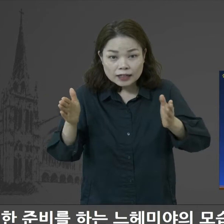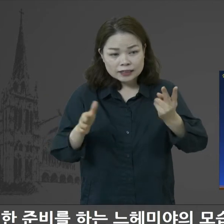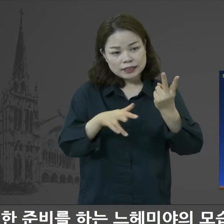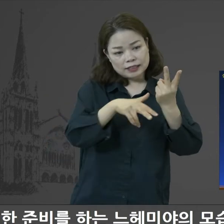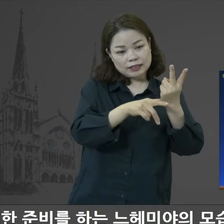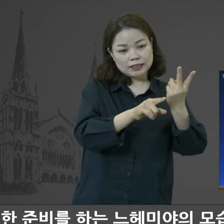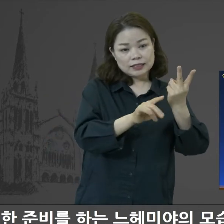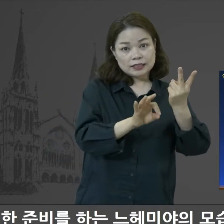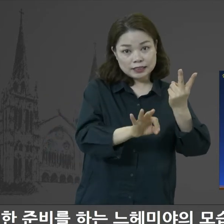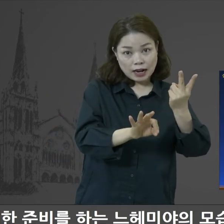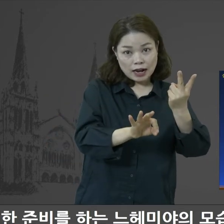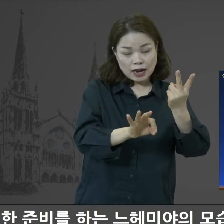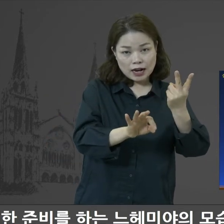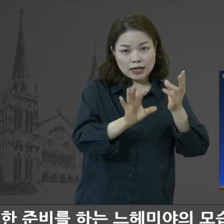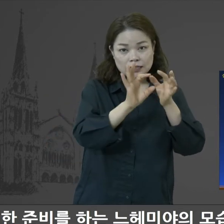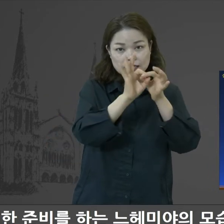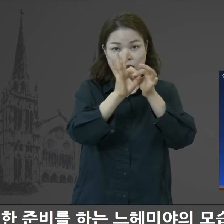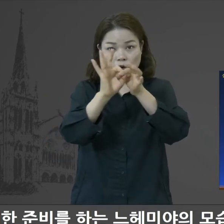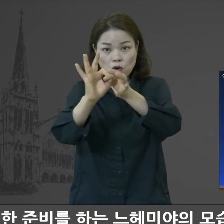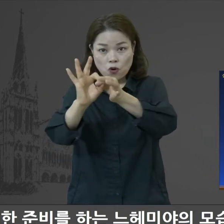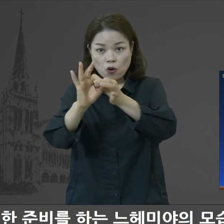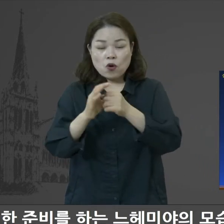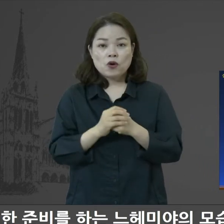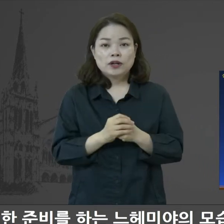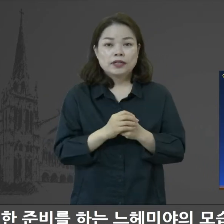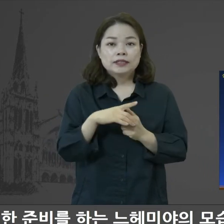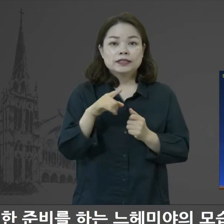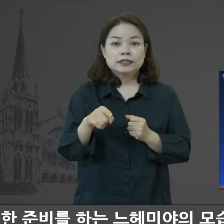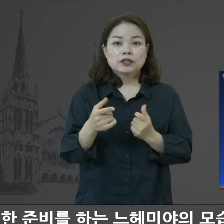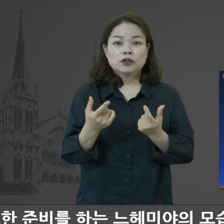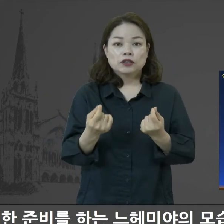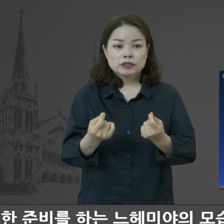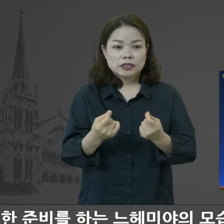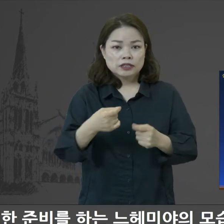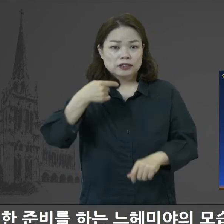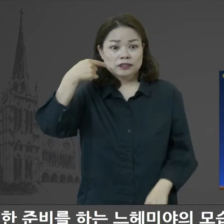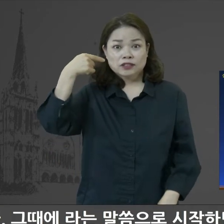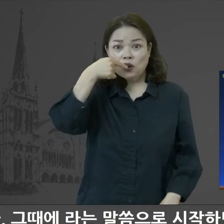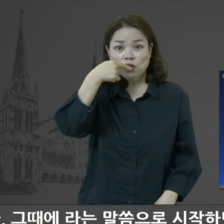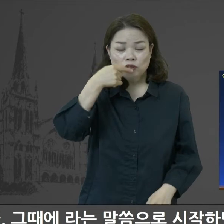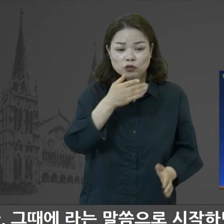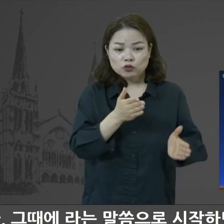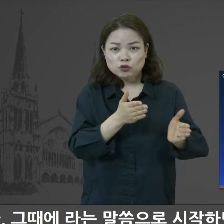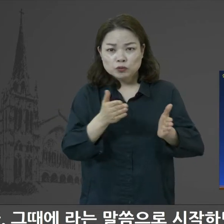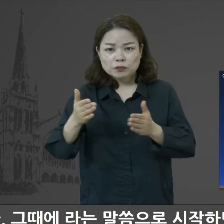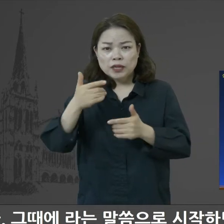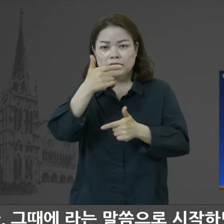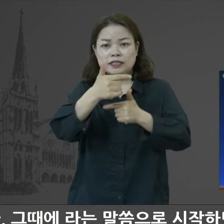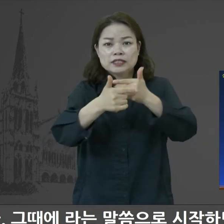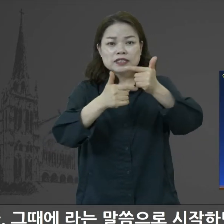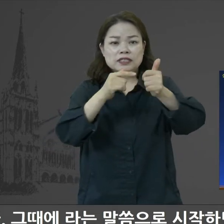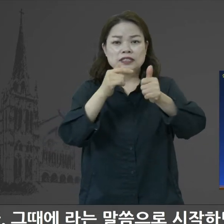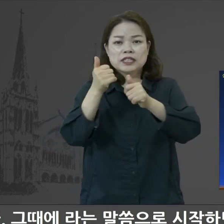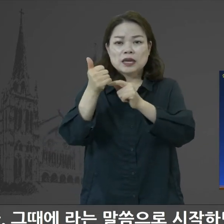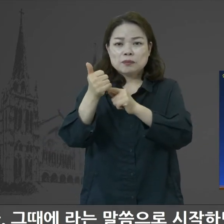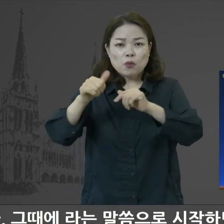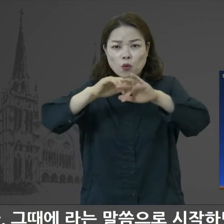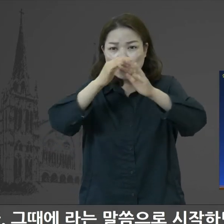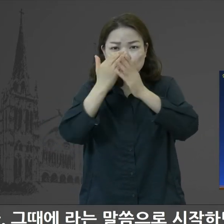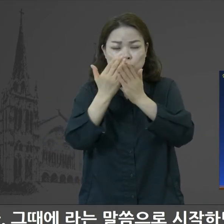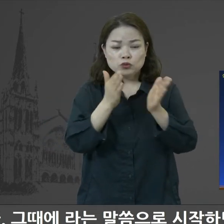2장의 말씀을 이어받고 있어요. 즉 이렇게 철저히 준비한 느헤미야가 모든